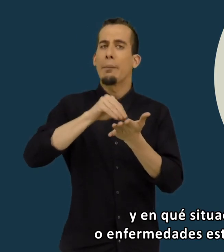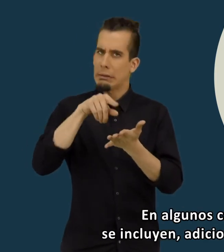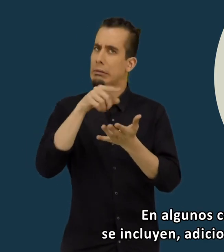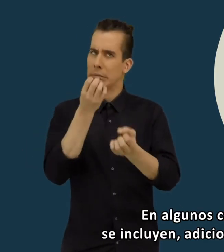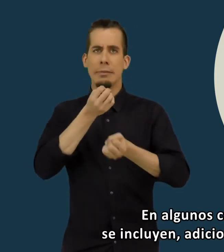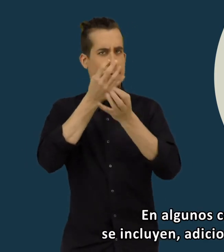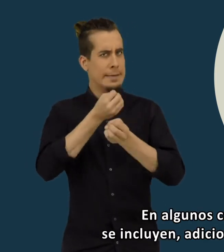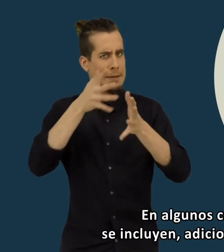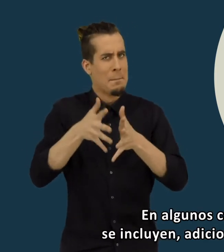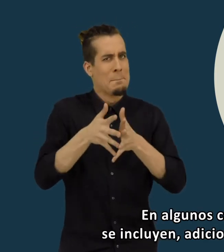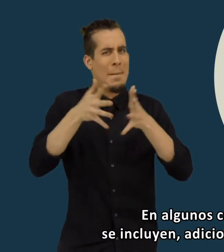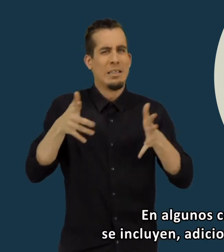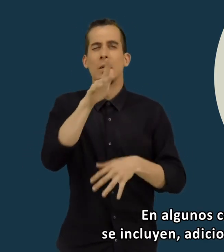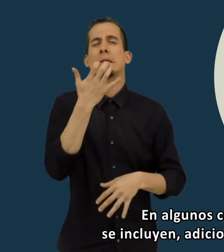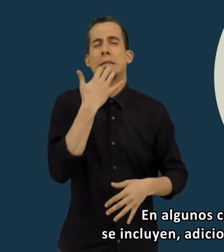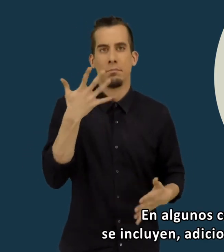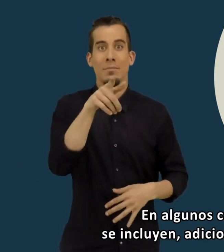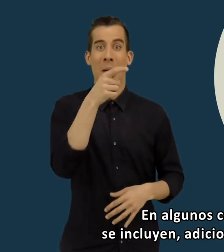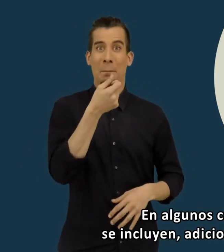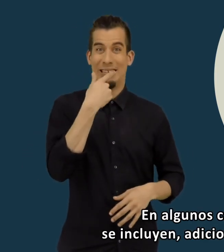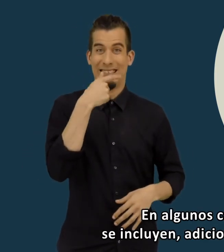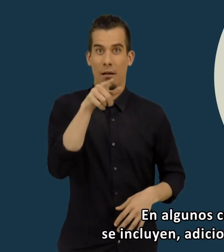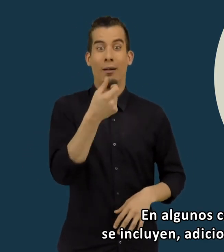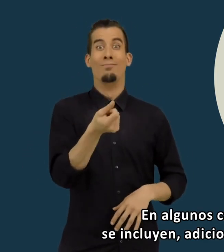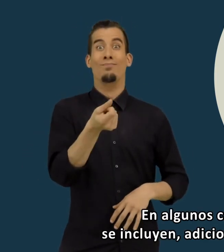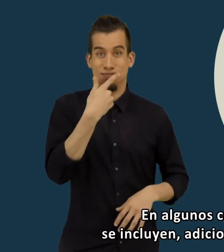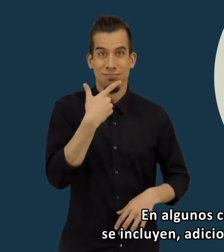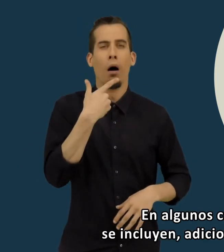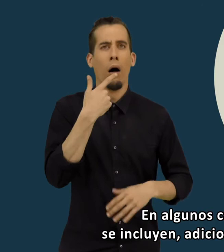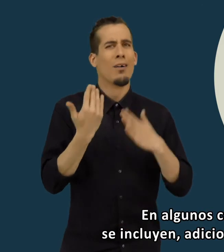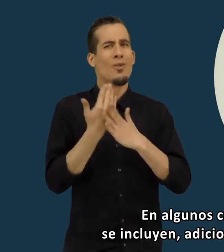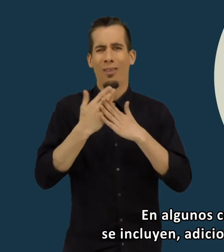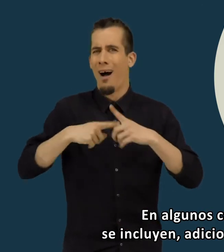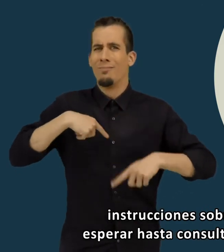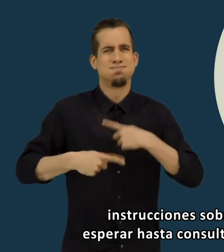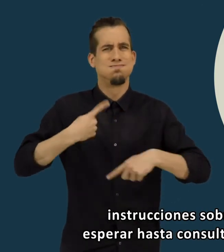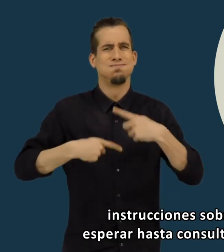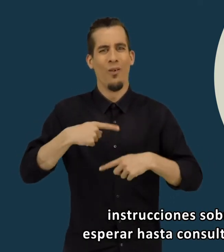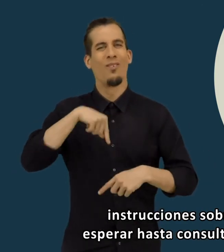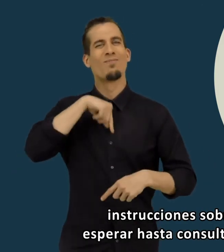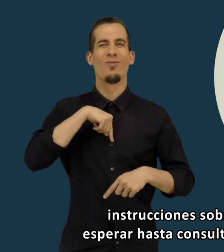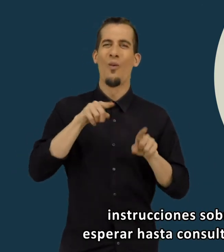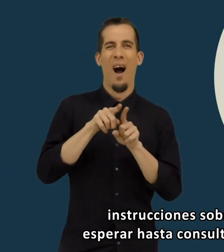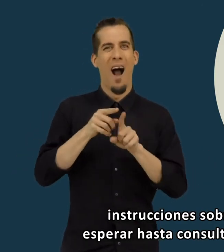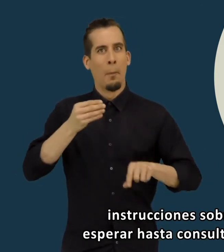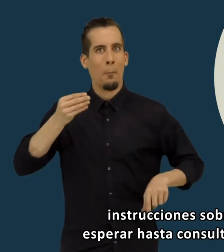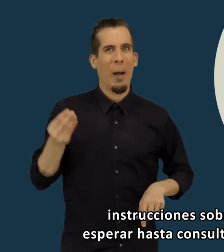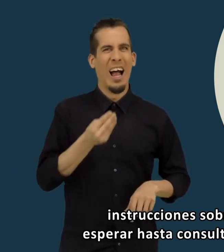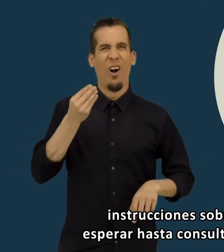En algunos casos se incluyen adicionalmente instrucciones sobre cuánto esperar